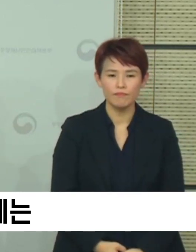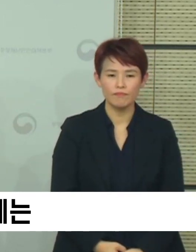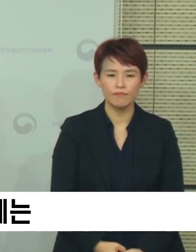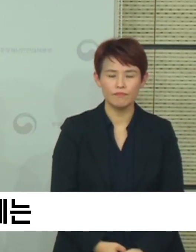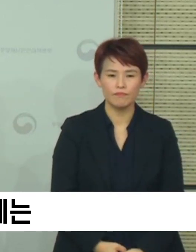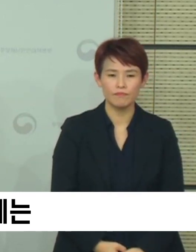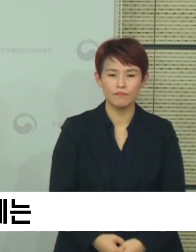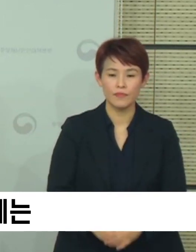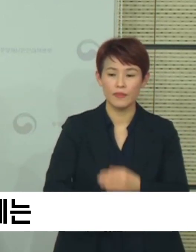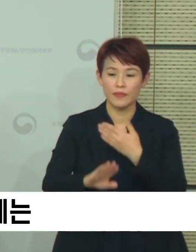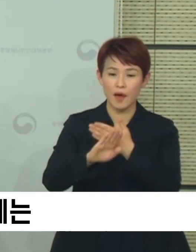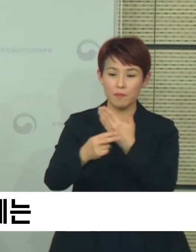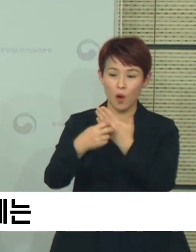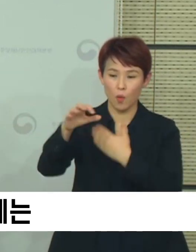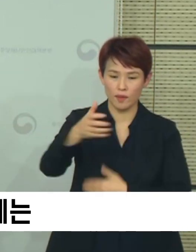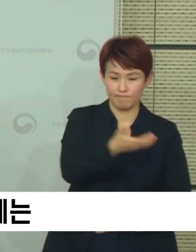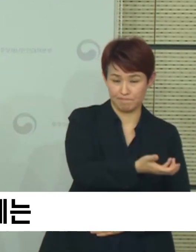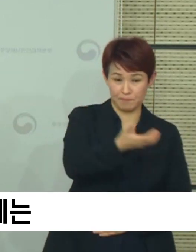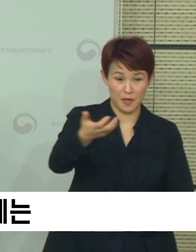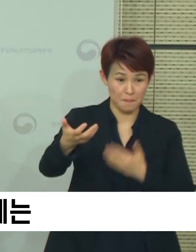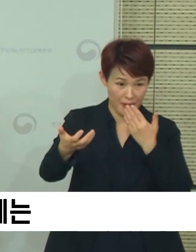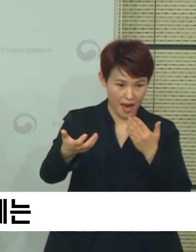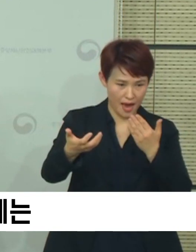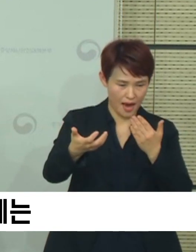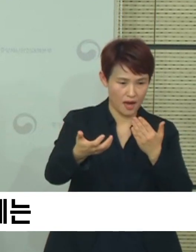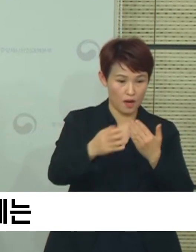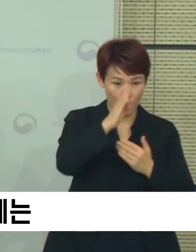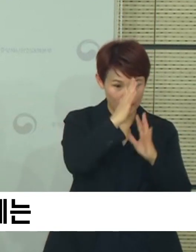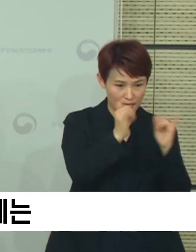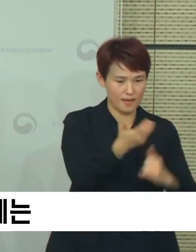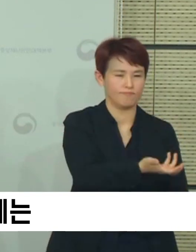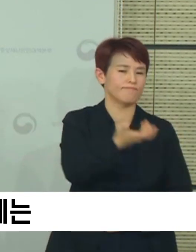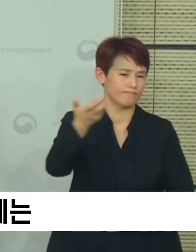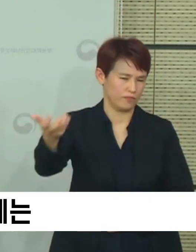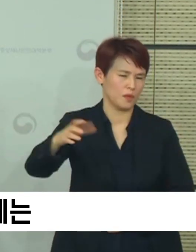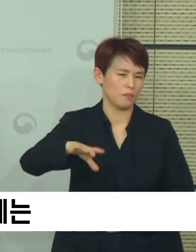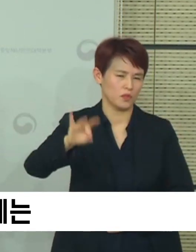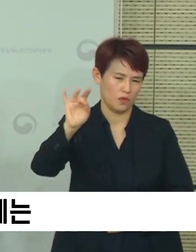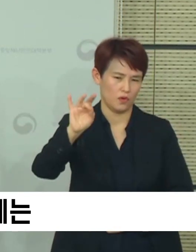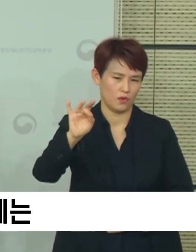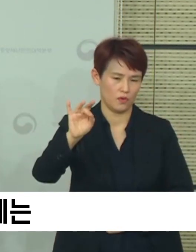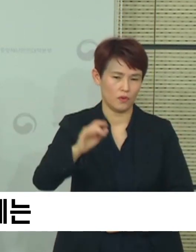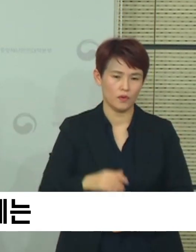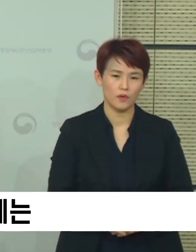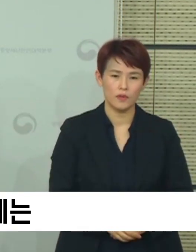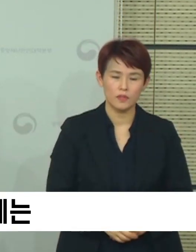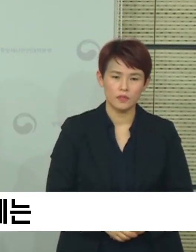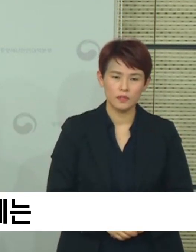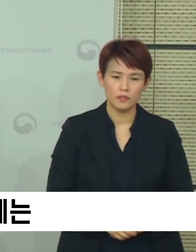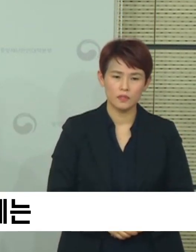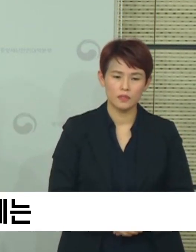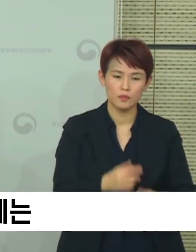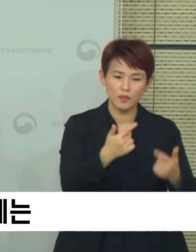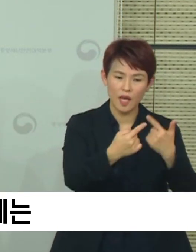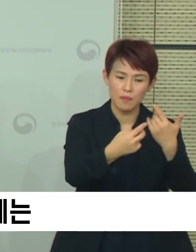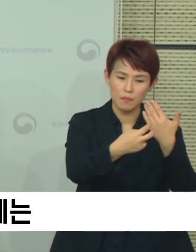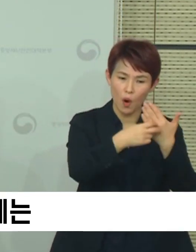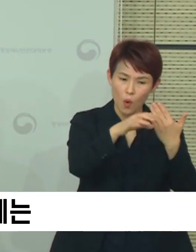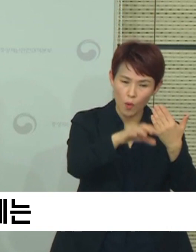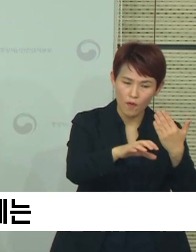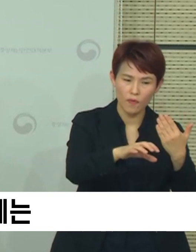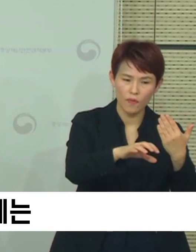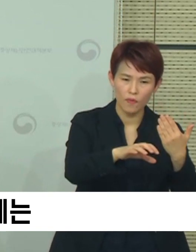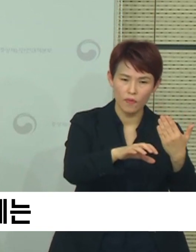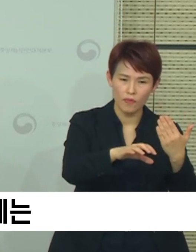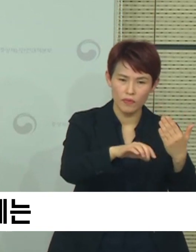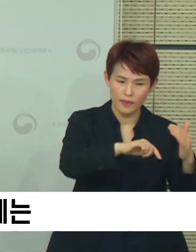이송 가능한 환자들을 우선 좀 이송을 해서 이 내부에서의 그 시설에 대한 일부 보강을 통해서